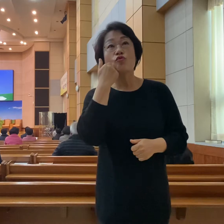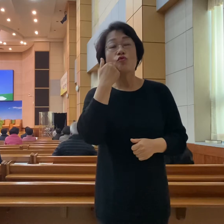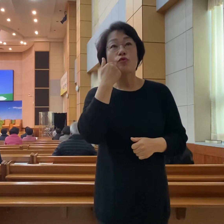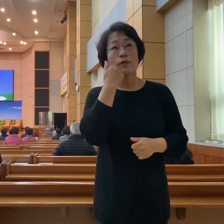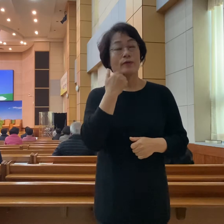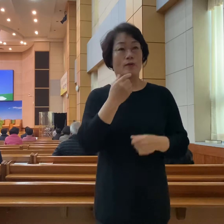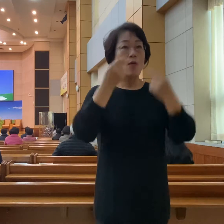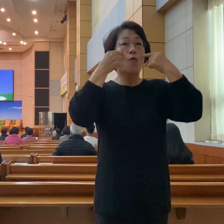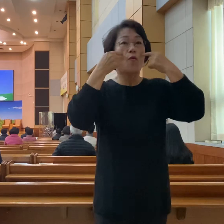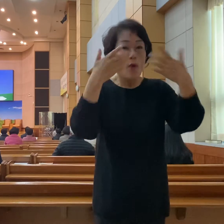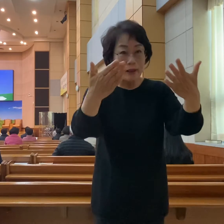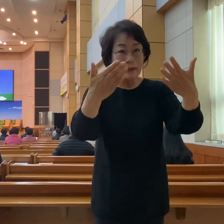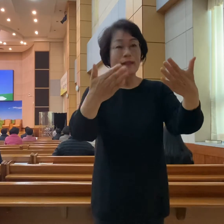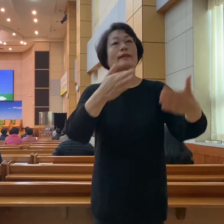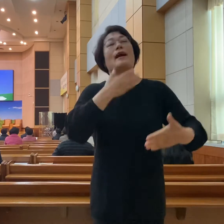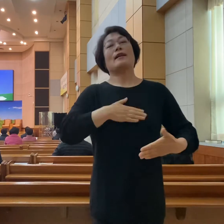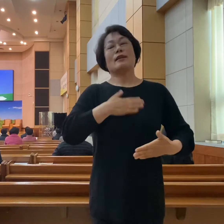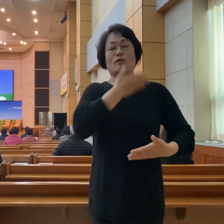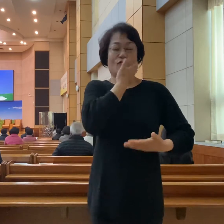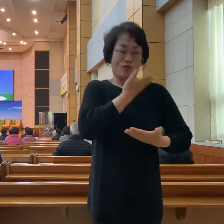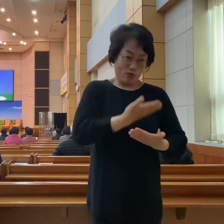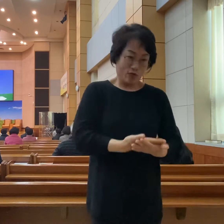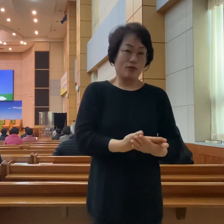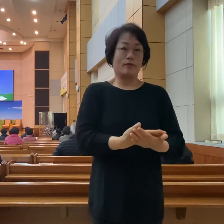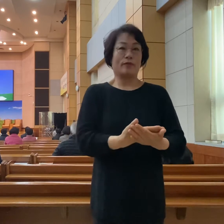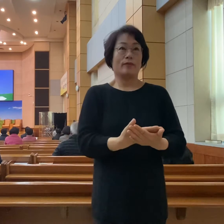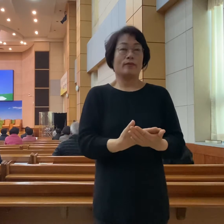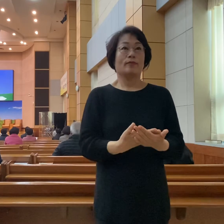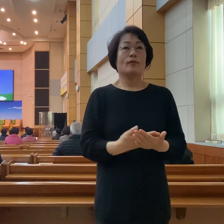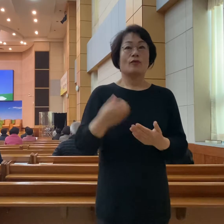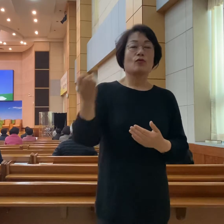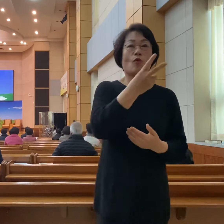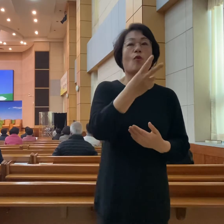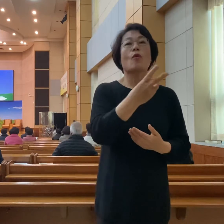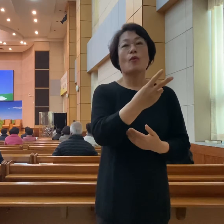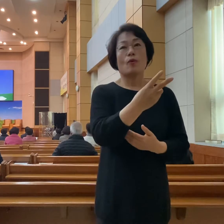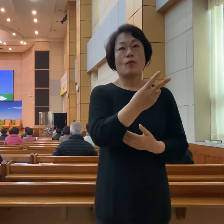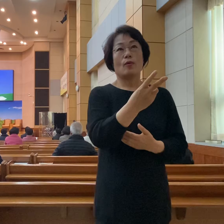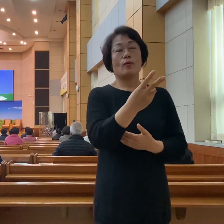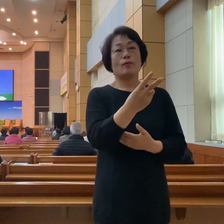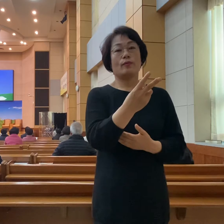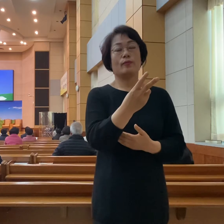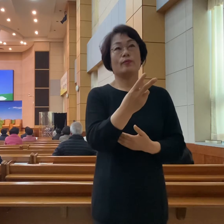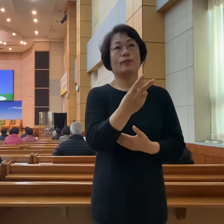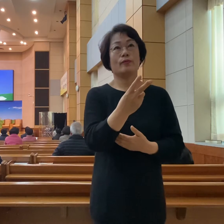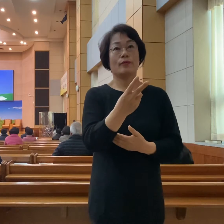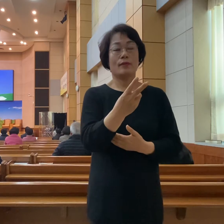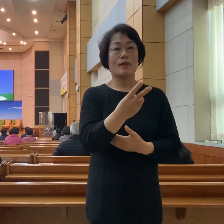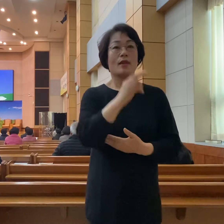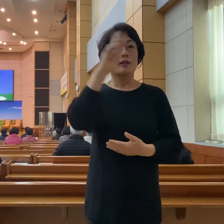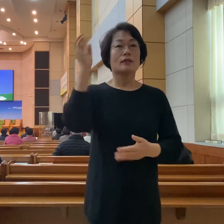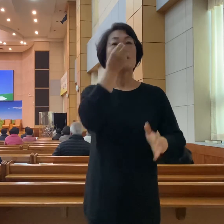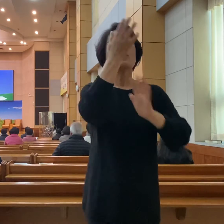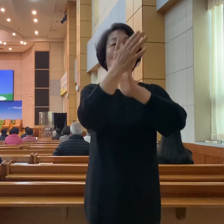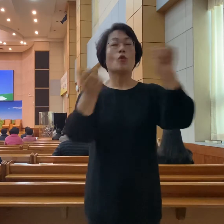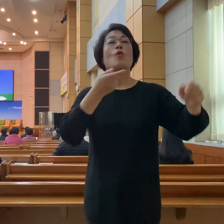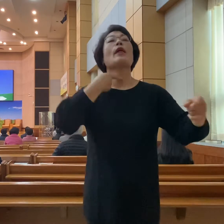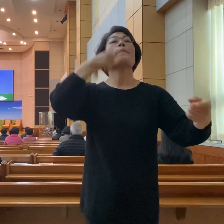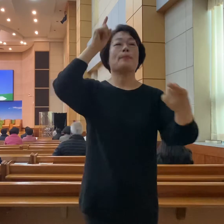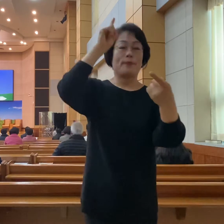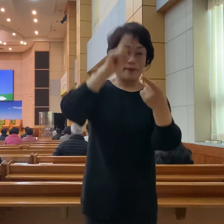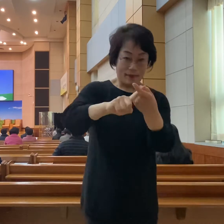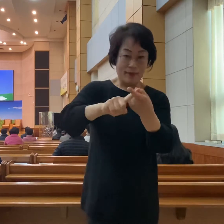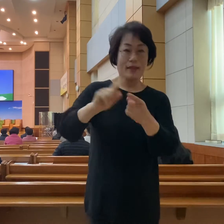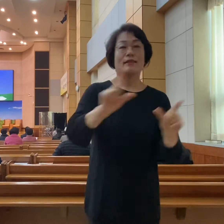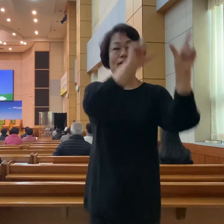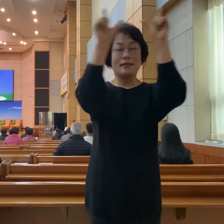대해서 분명히 하는 것이 참 중요하고, 또 그뿐만 아니라 이 성도답게 살아가는